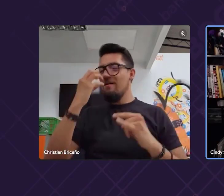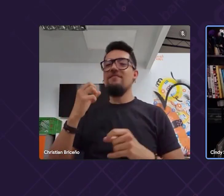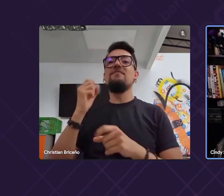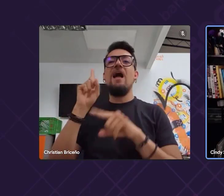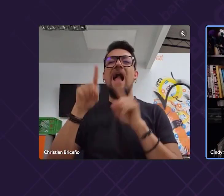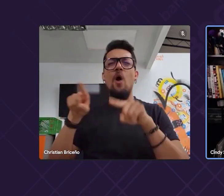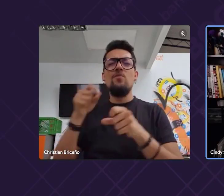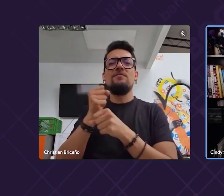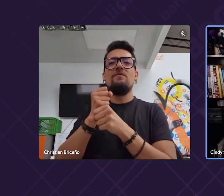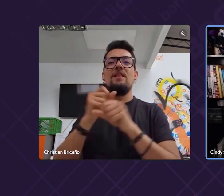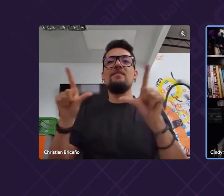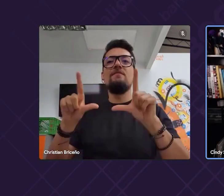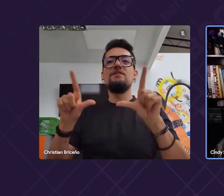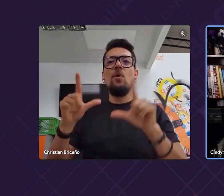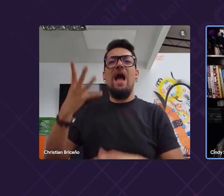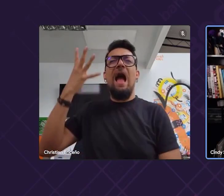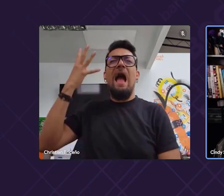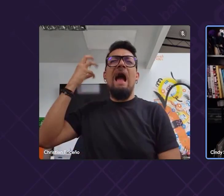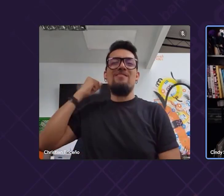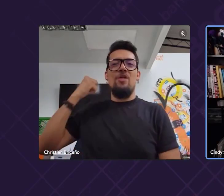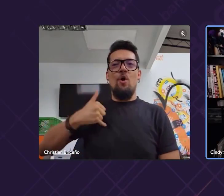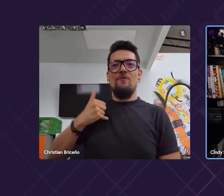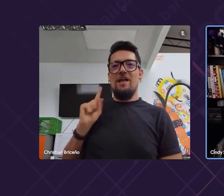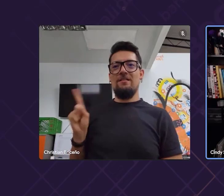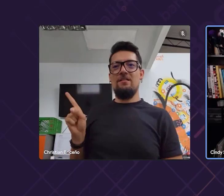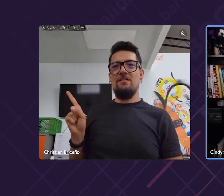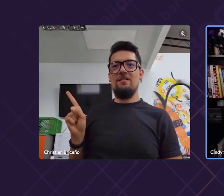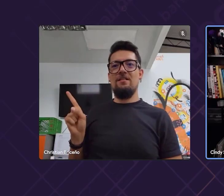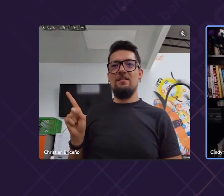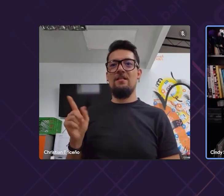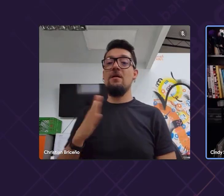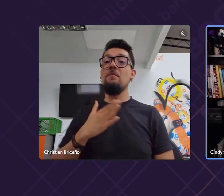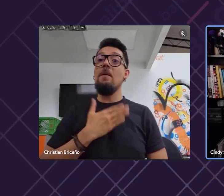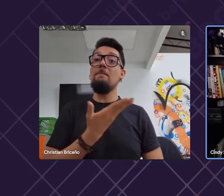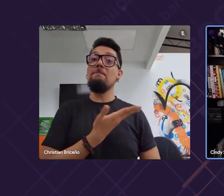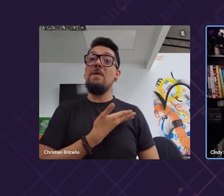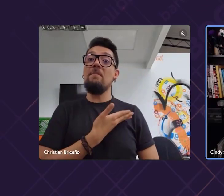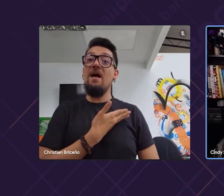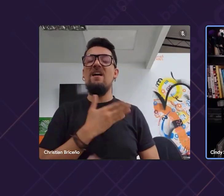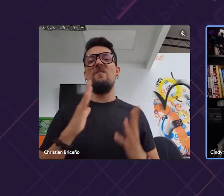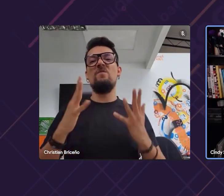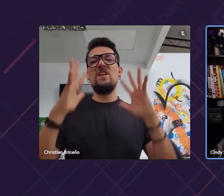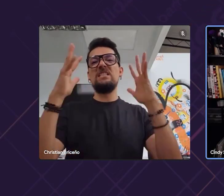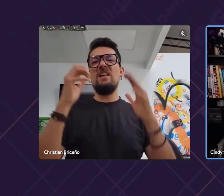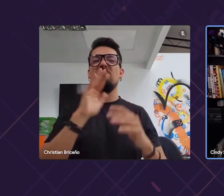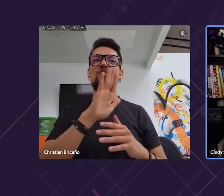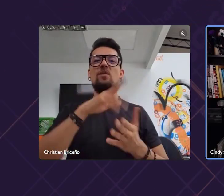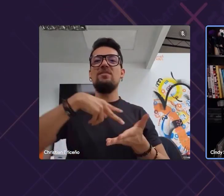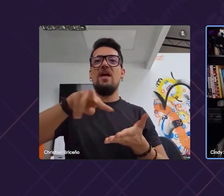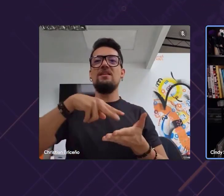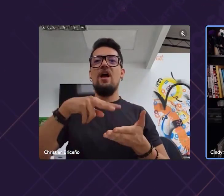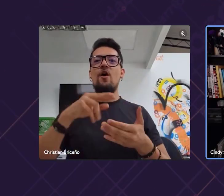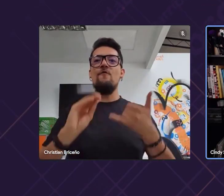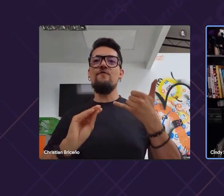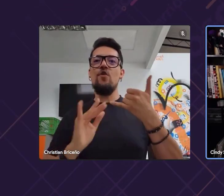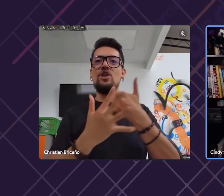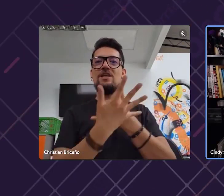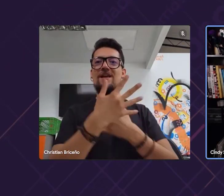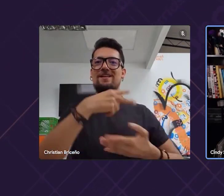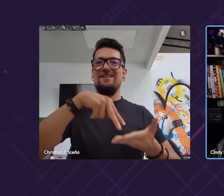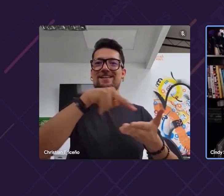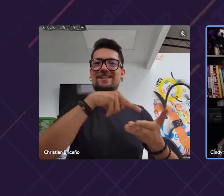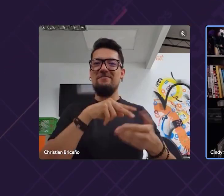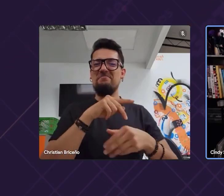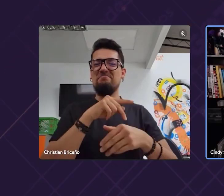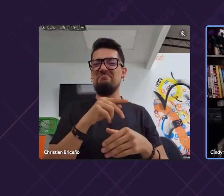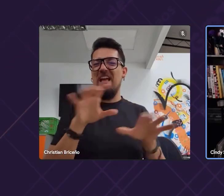mi papá le gustaba mucho también todo el tema del circo, de payasos, y eso también, digamos que me